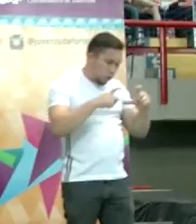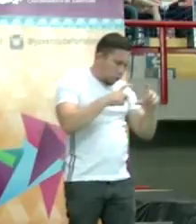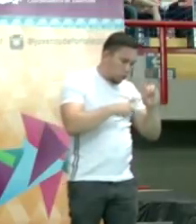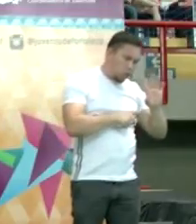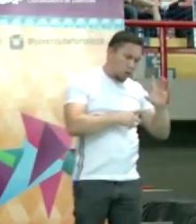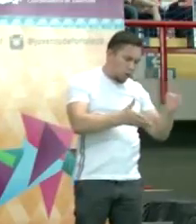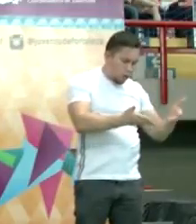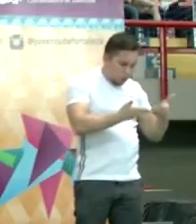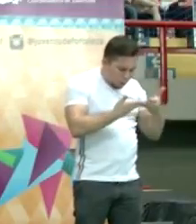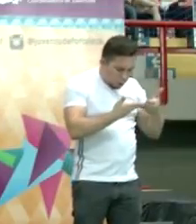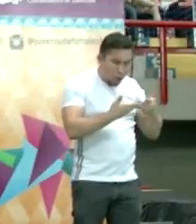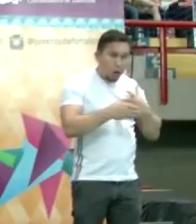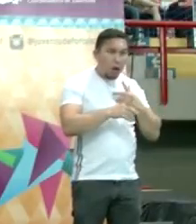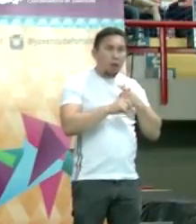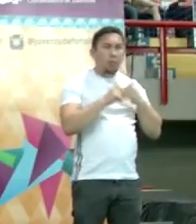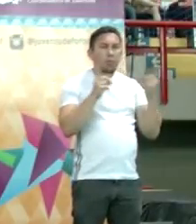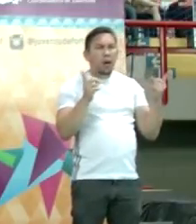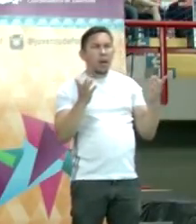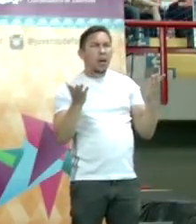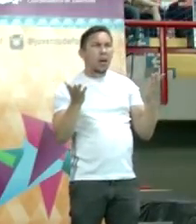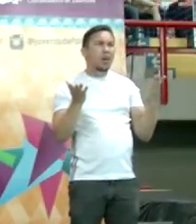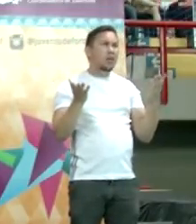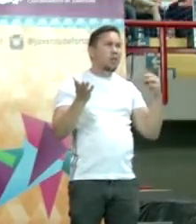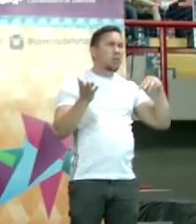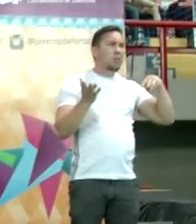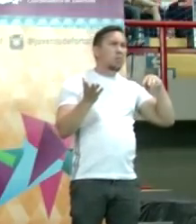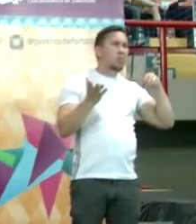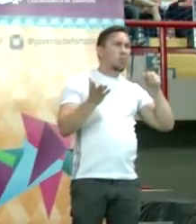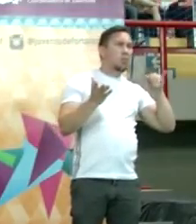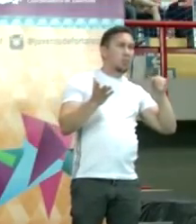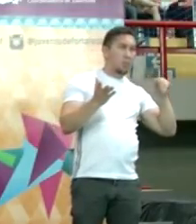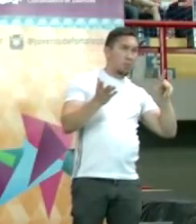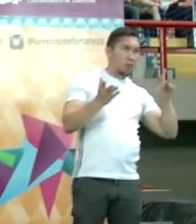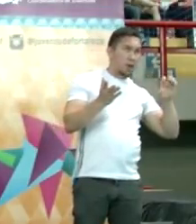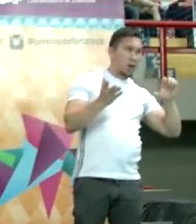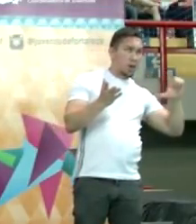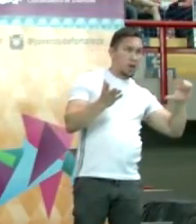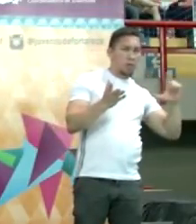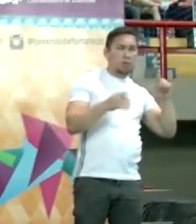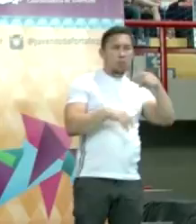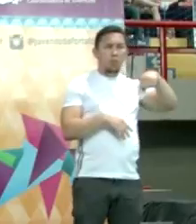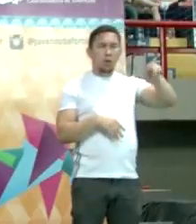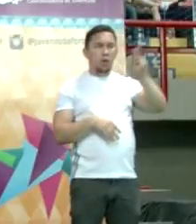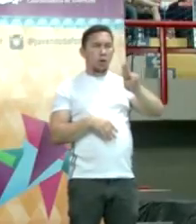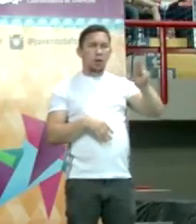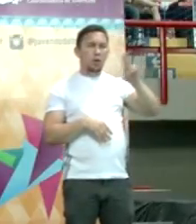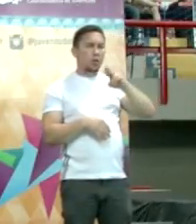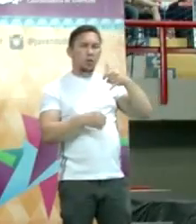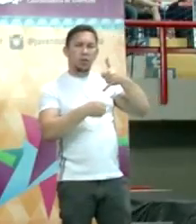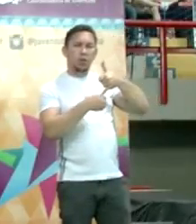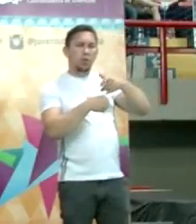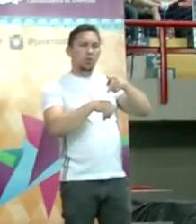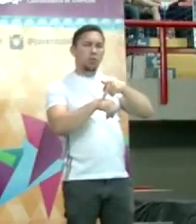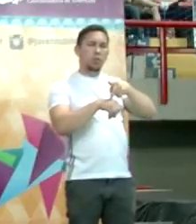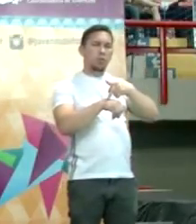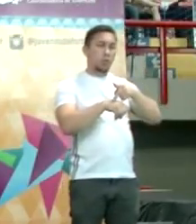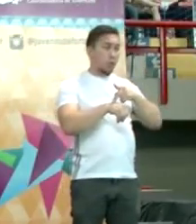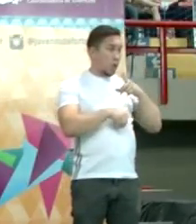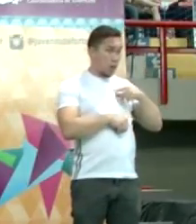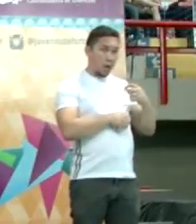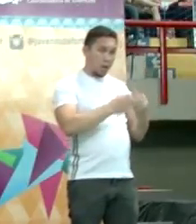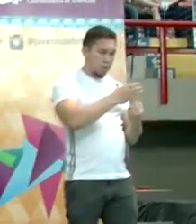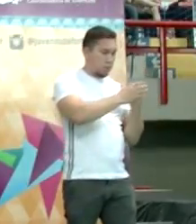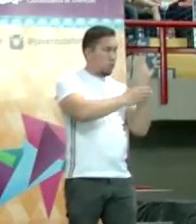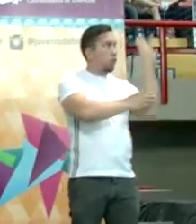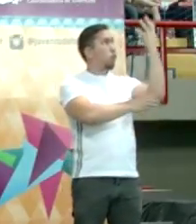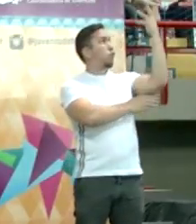vê. Mas, Michael, por que isso? É porque a gente não usa petróleo. Não cru, do jeito que a